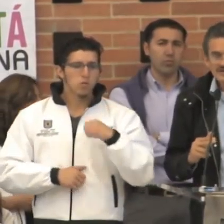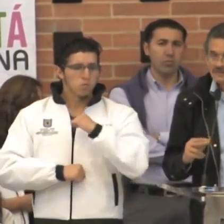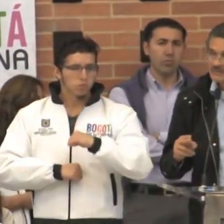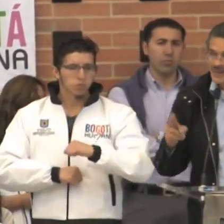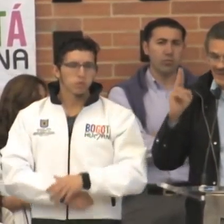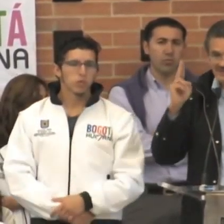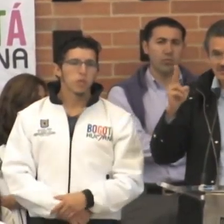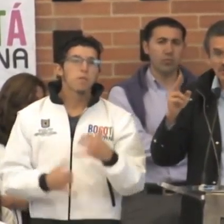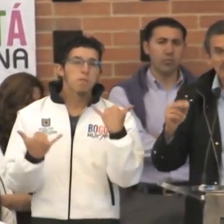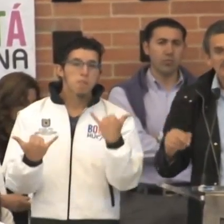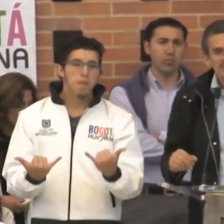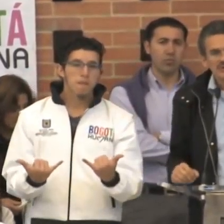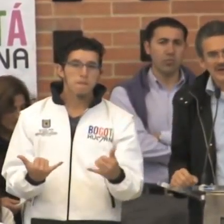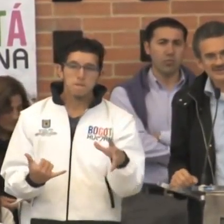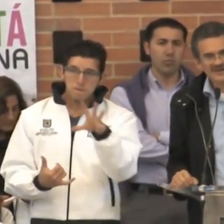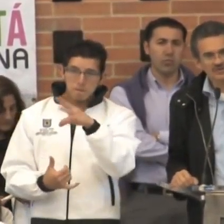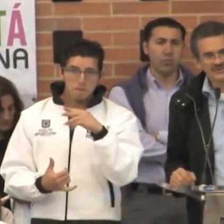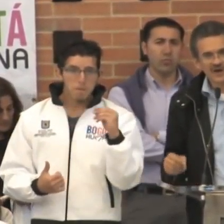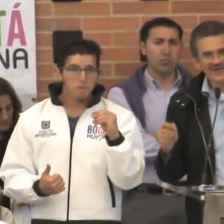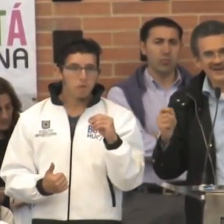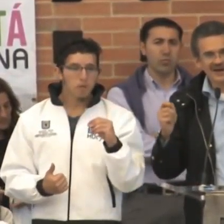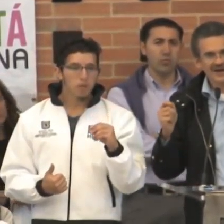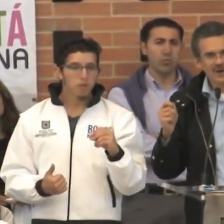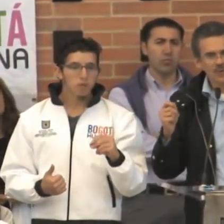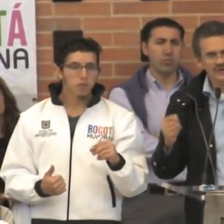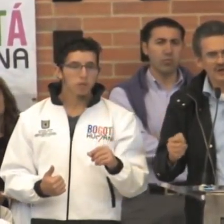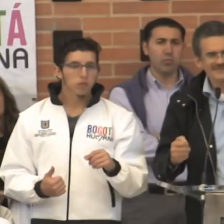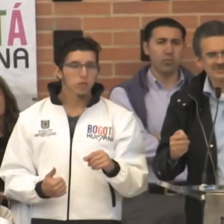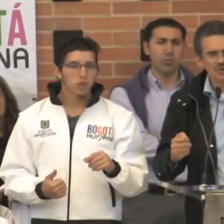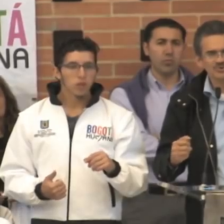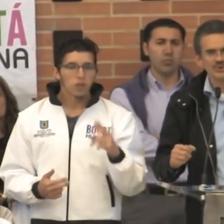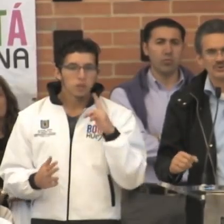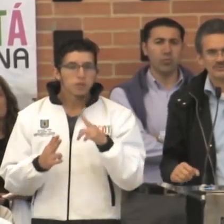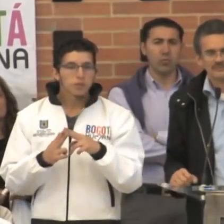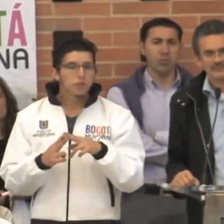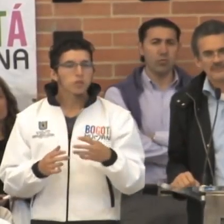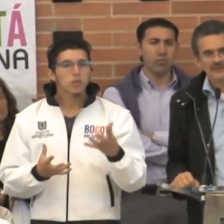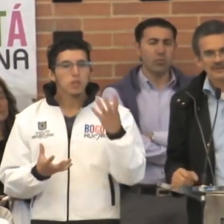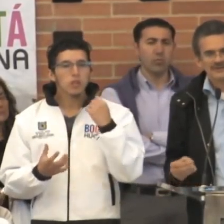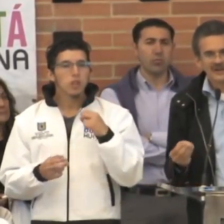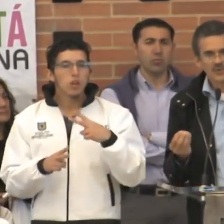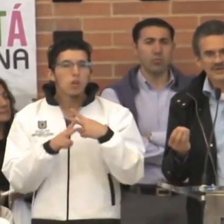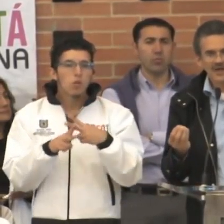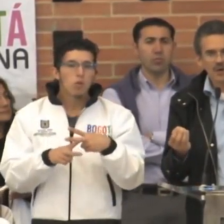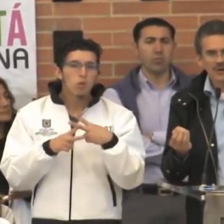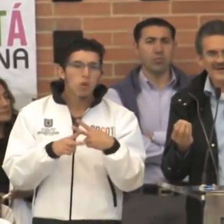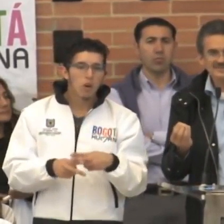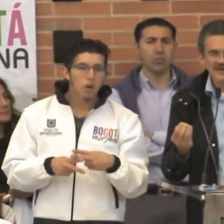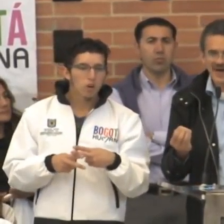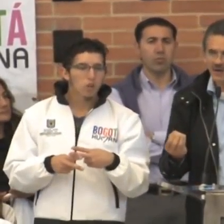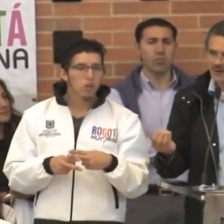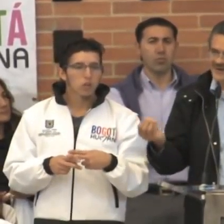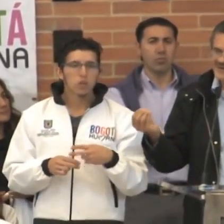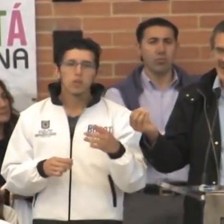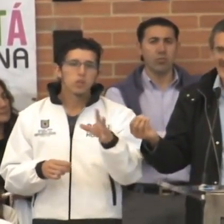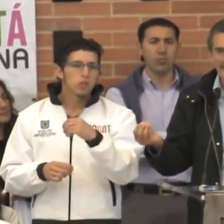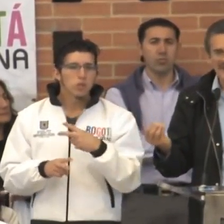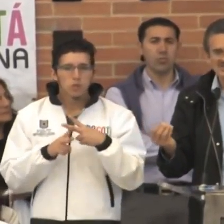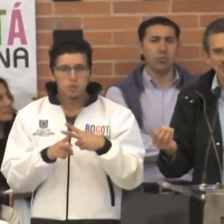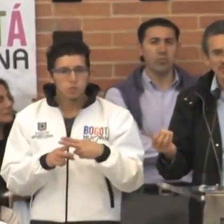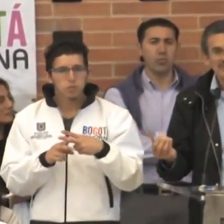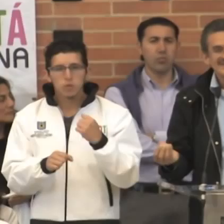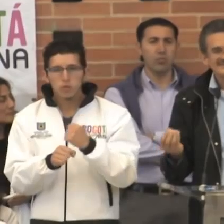Y hoy esto es el resultado del cuidado absoluto, del cuidado esmerado en